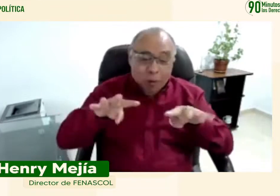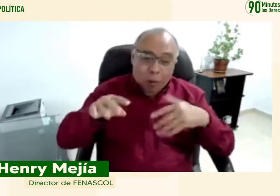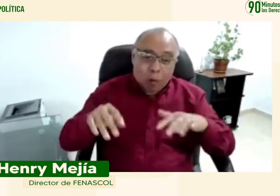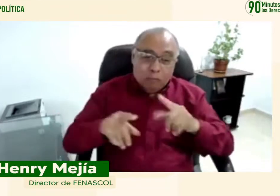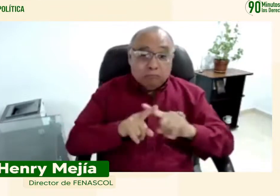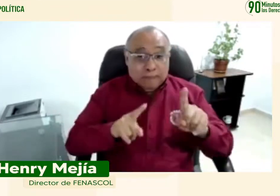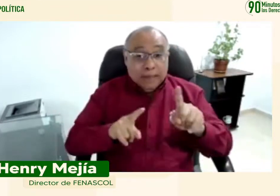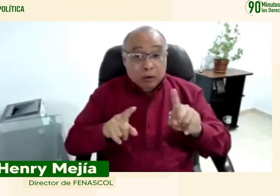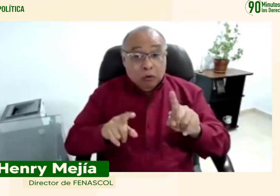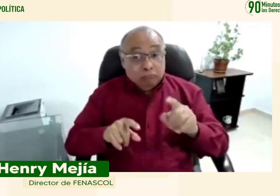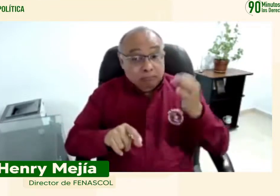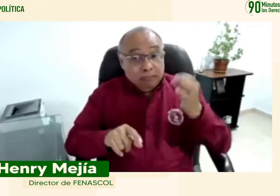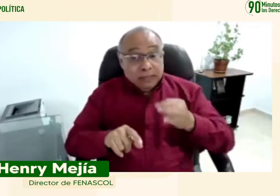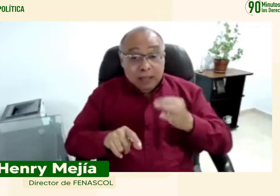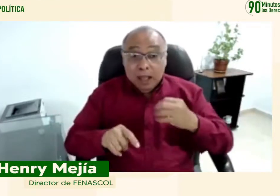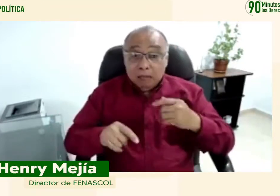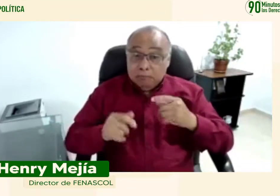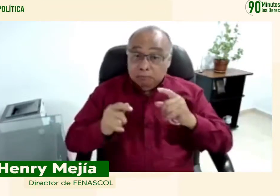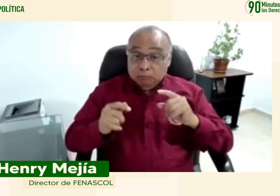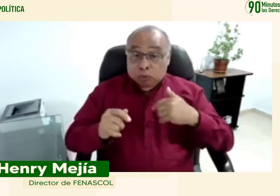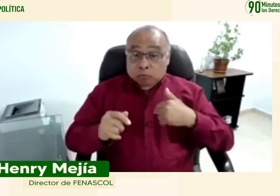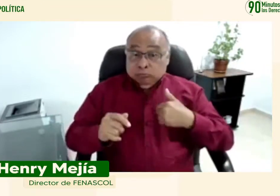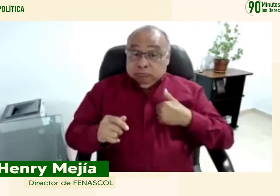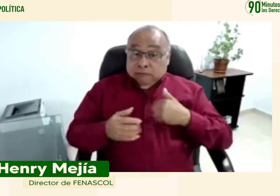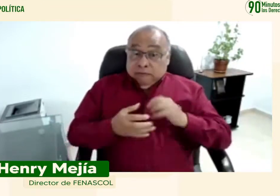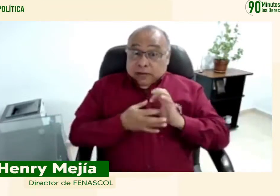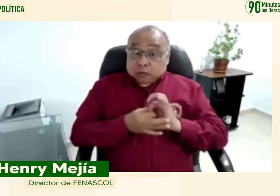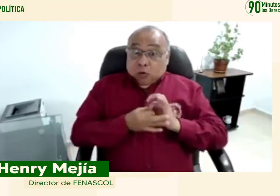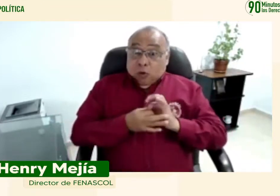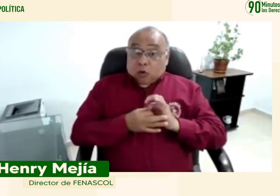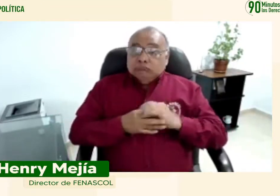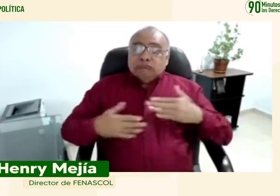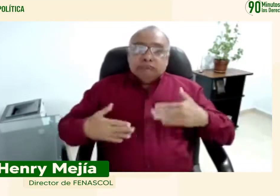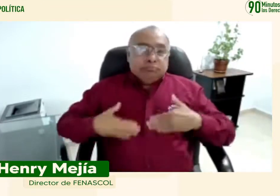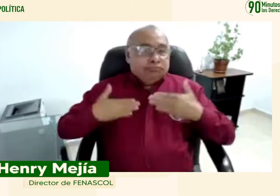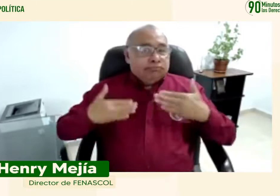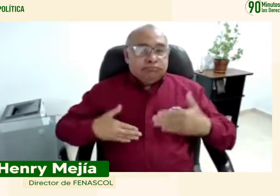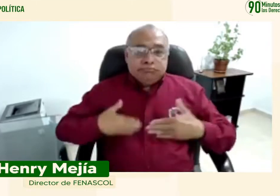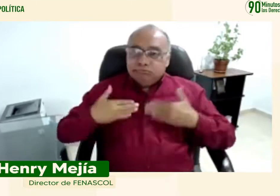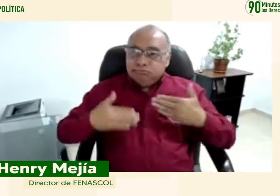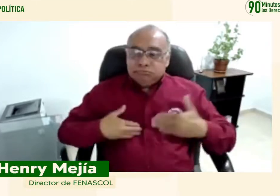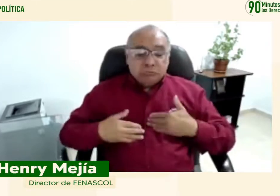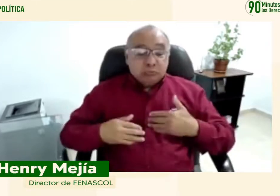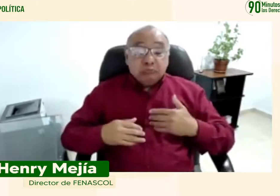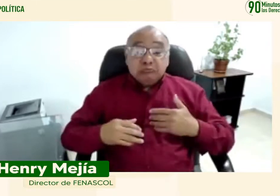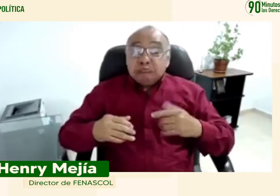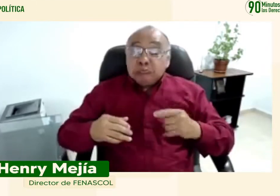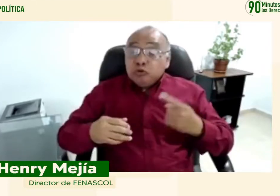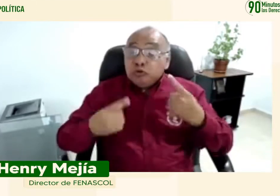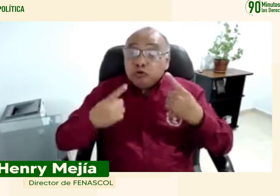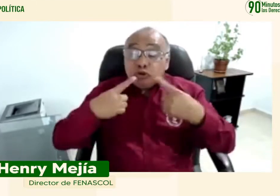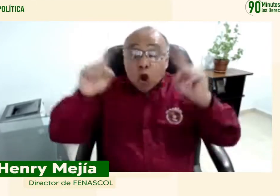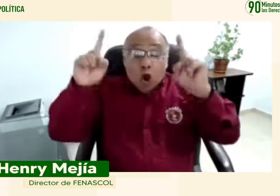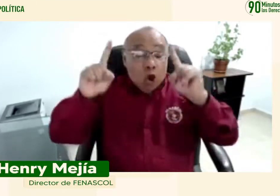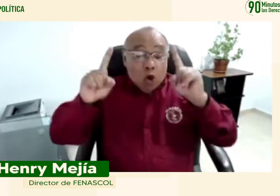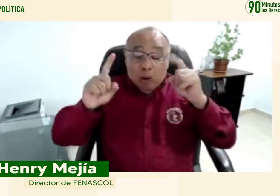da hay muchas personas que nos están viendo y realmente desde finales cual estamos muy contentos muy